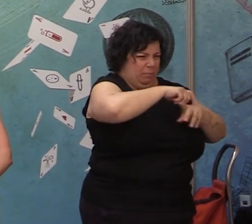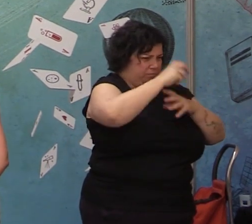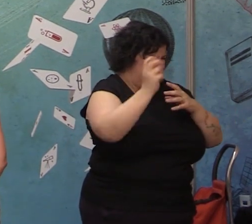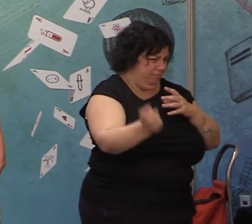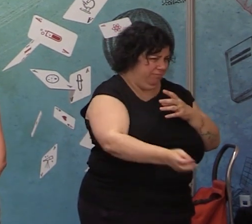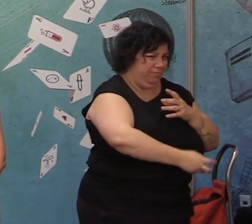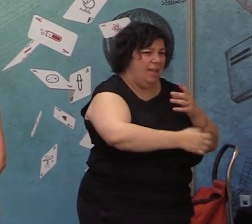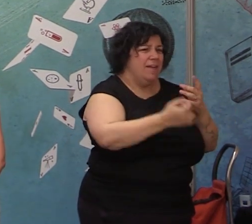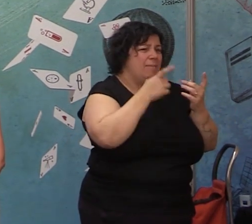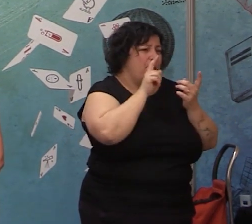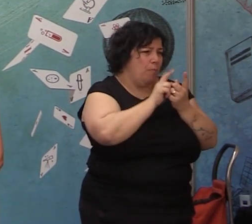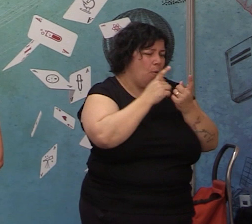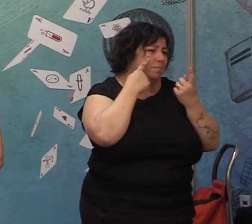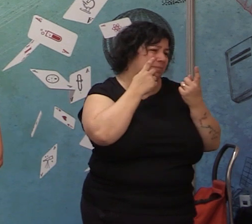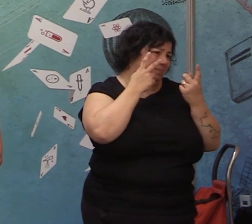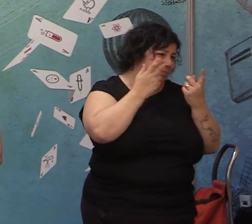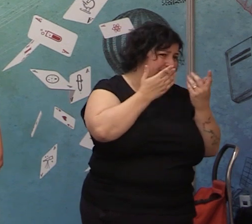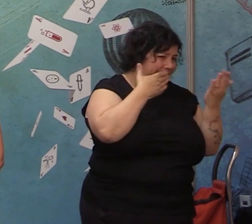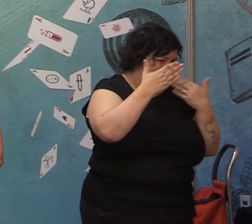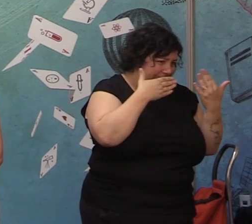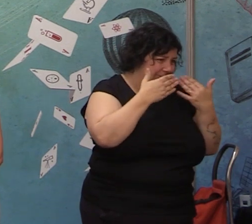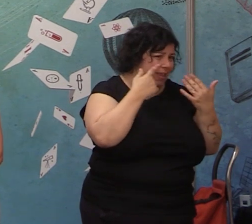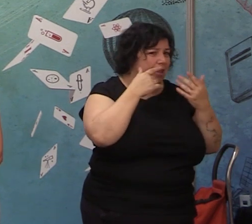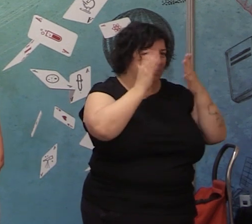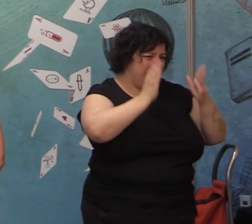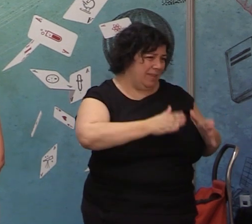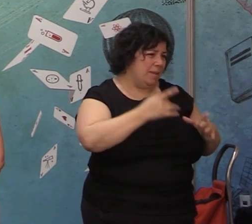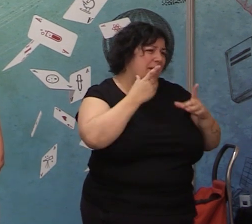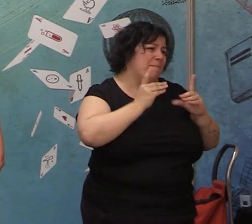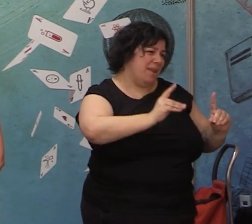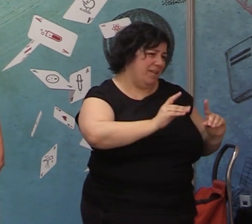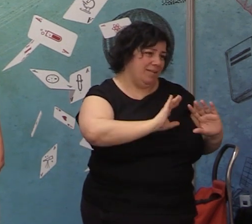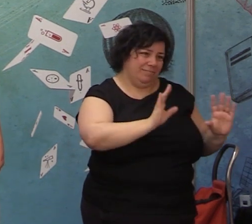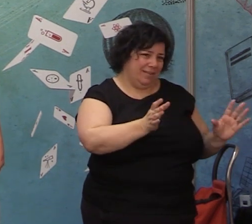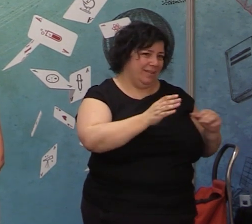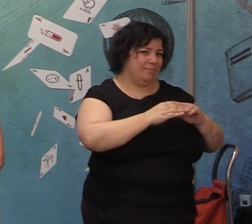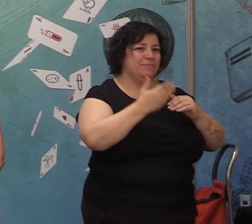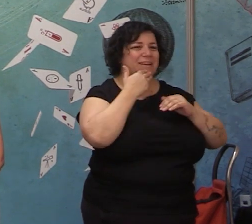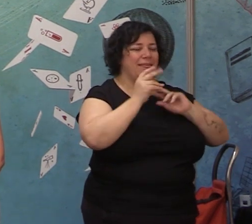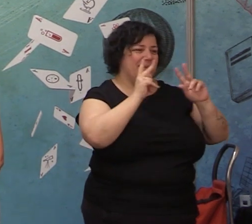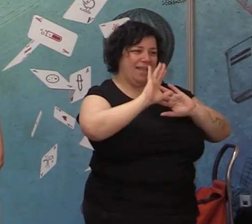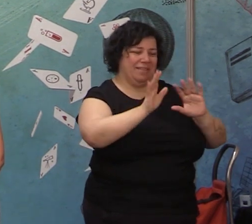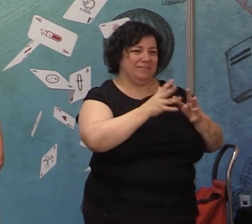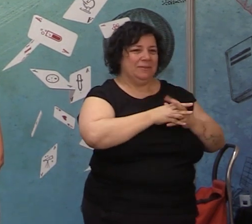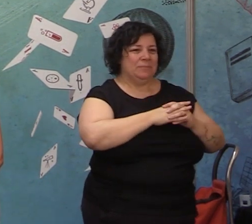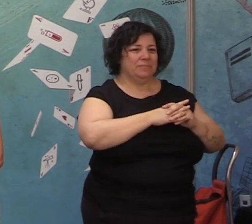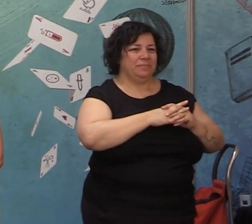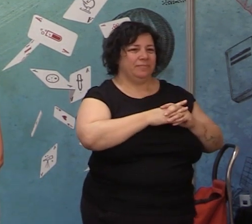que saber qué arritmia es y tratarla y prevenir. Muchas gracias. Nada.